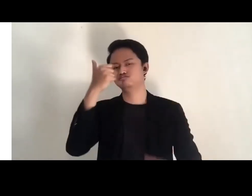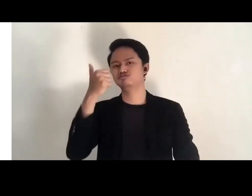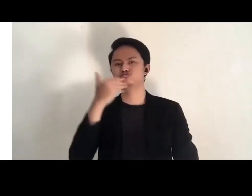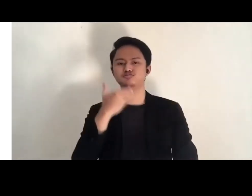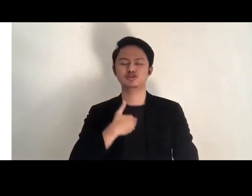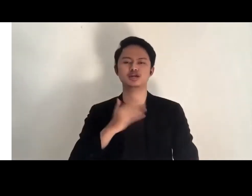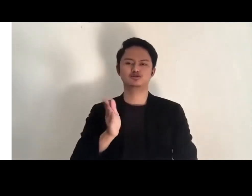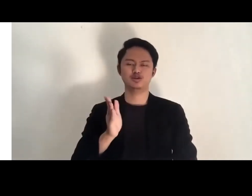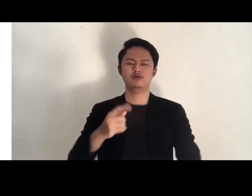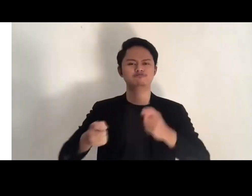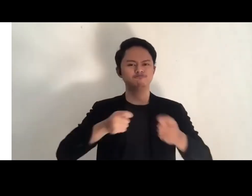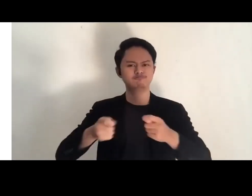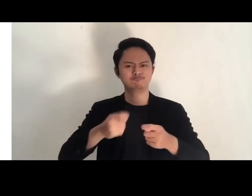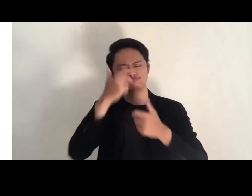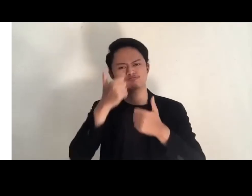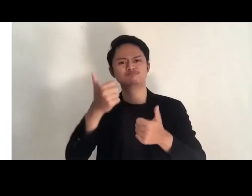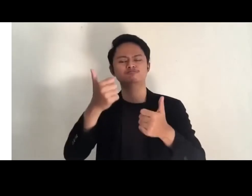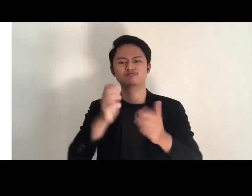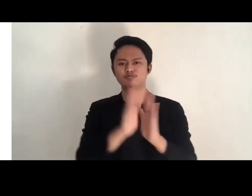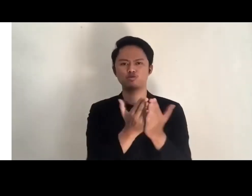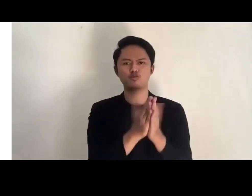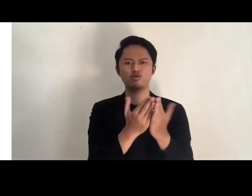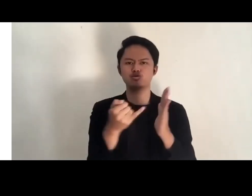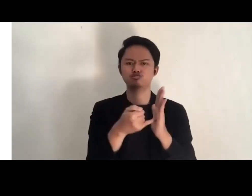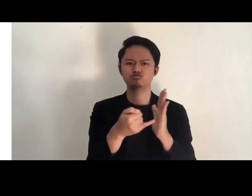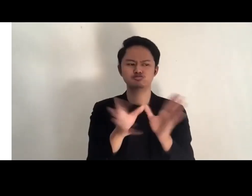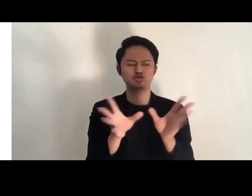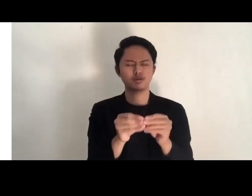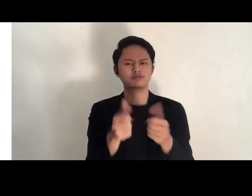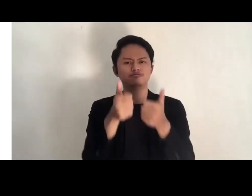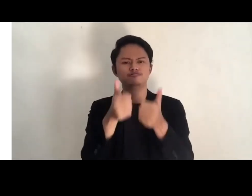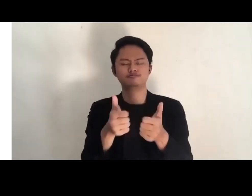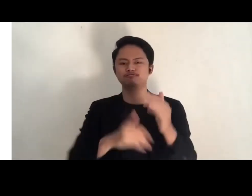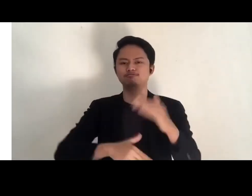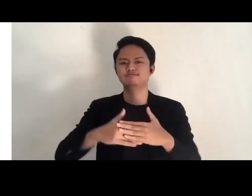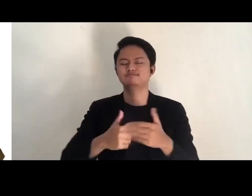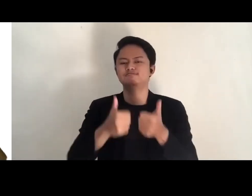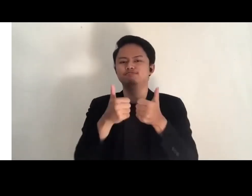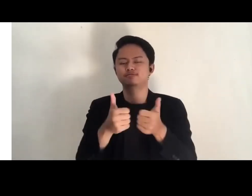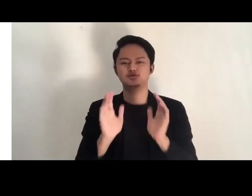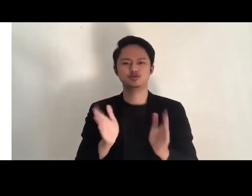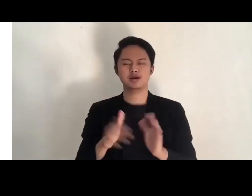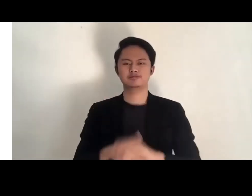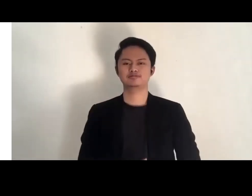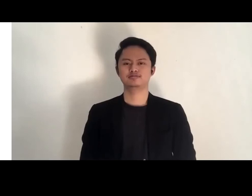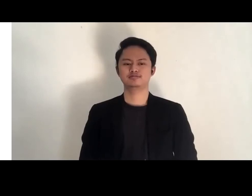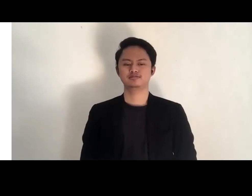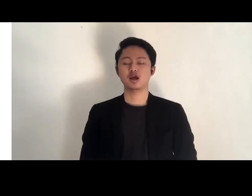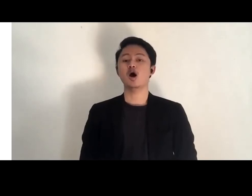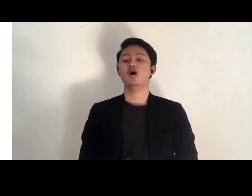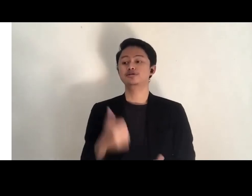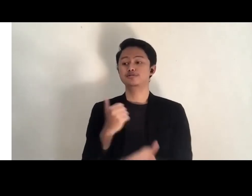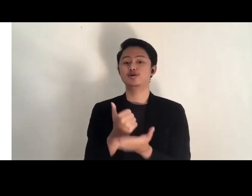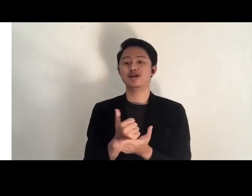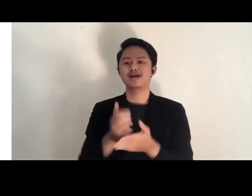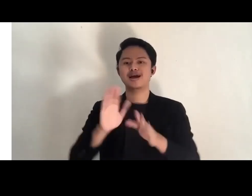sisi penataannya, ketersediaan bukunya juga sudah cukup baik. Dan ini ternyata menjawab kebutuhan